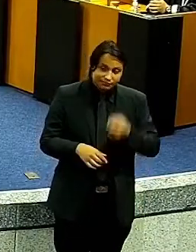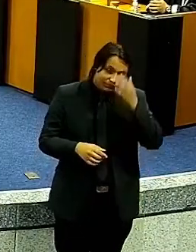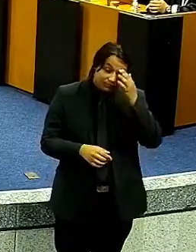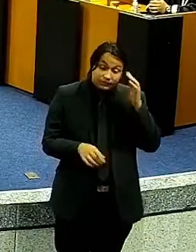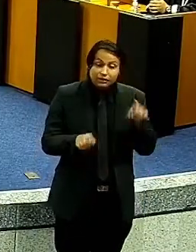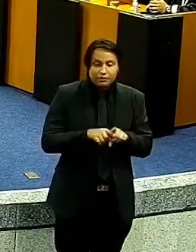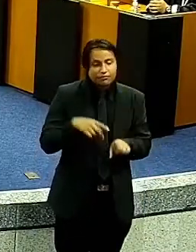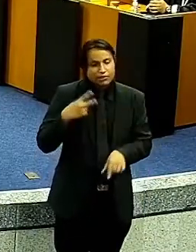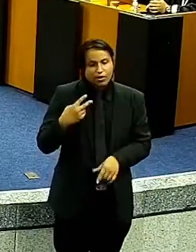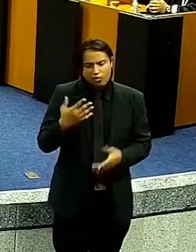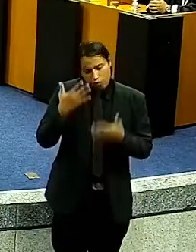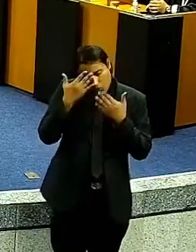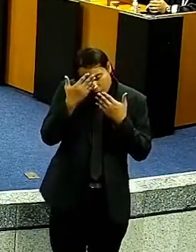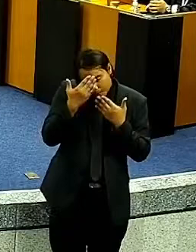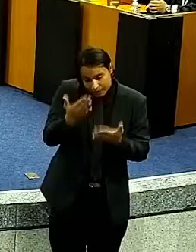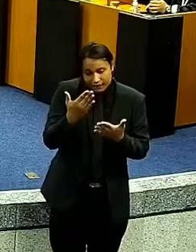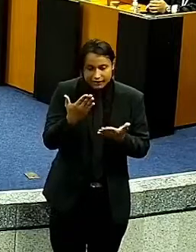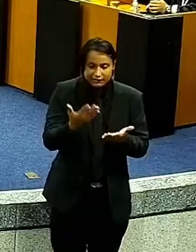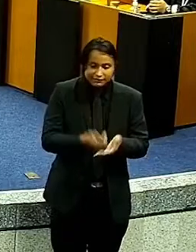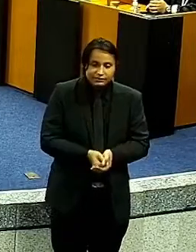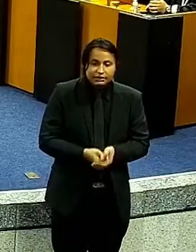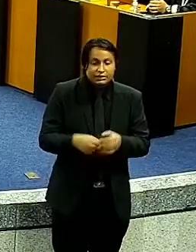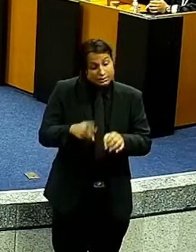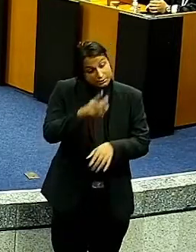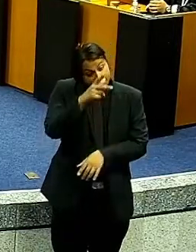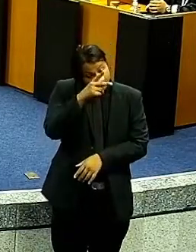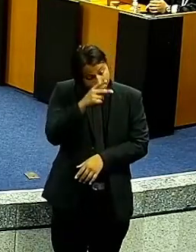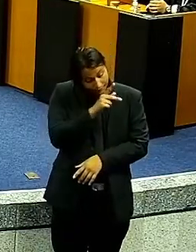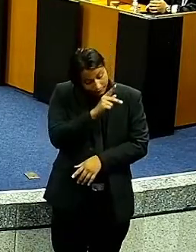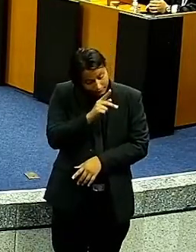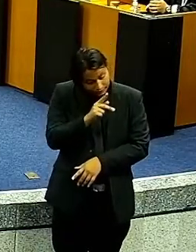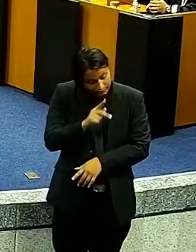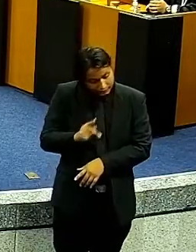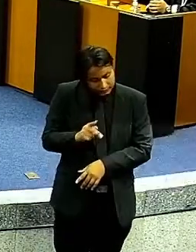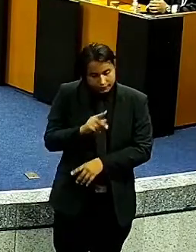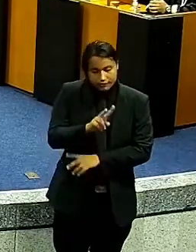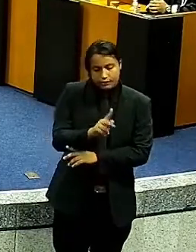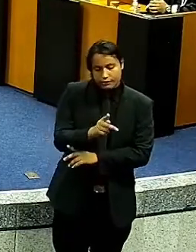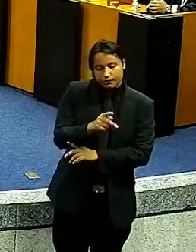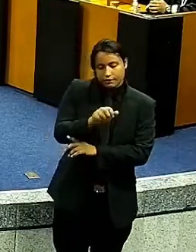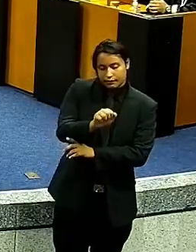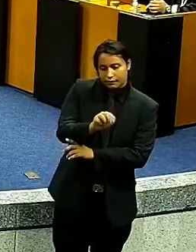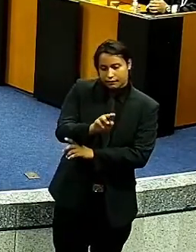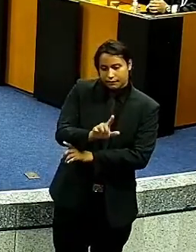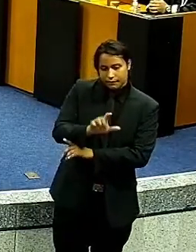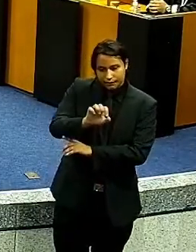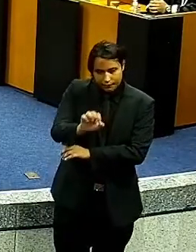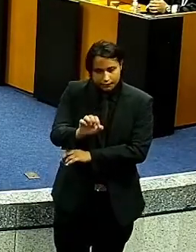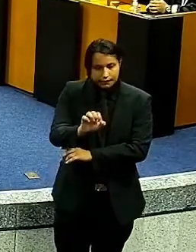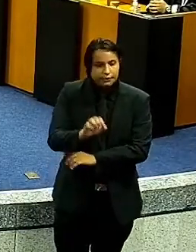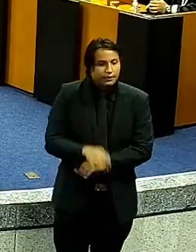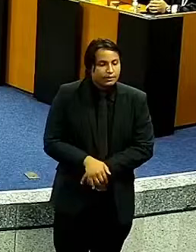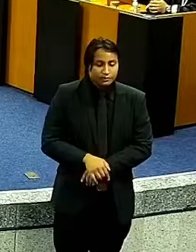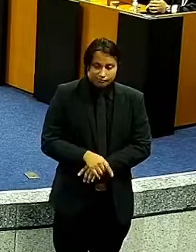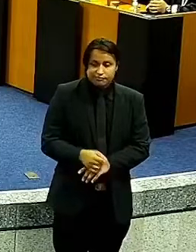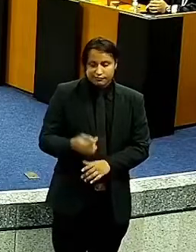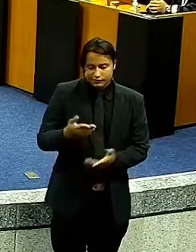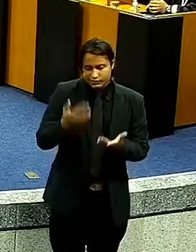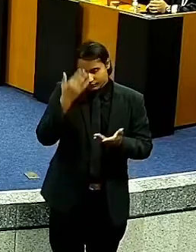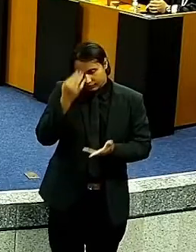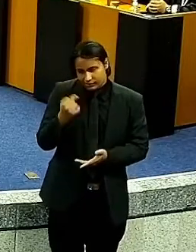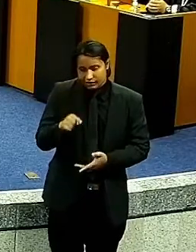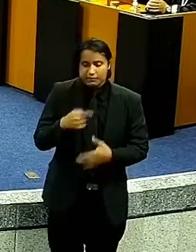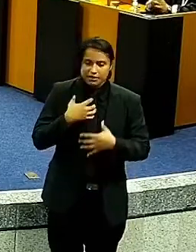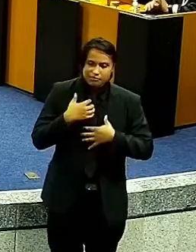por sua presença também presidente Paulo V Muito obrigado sabe também o carinho que tem por